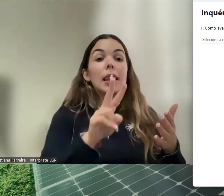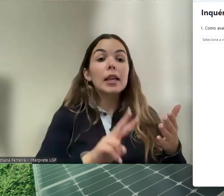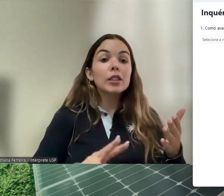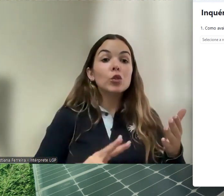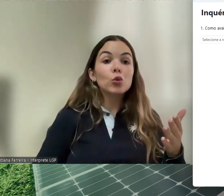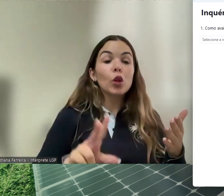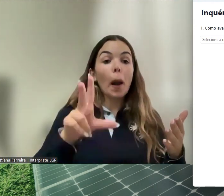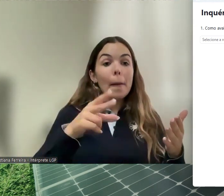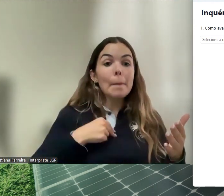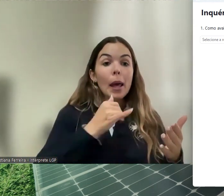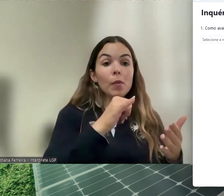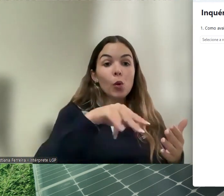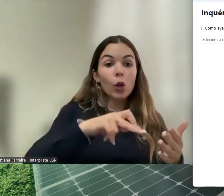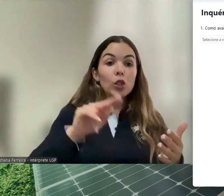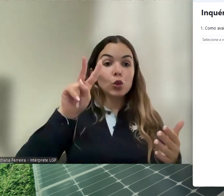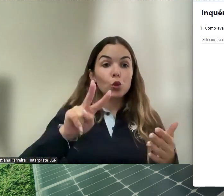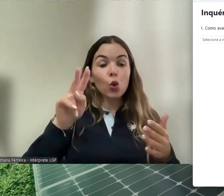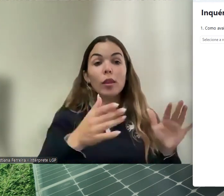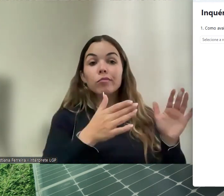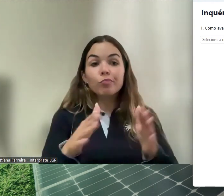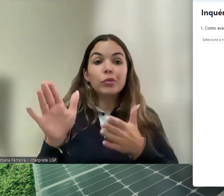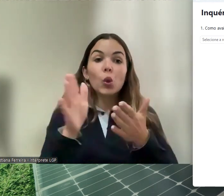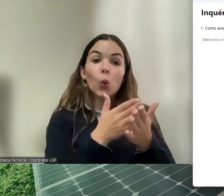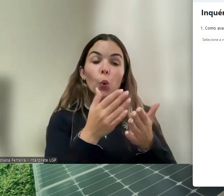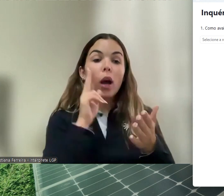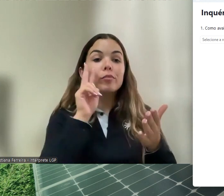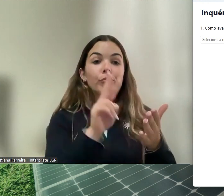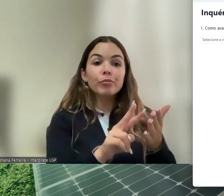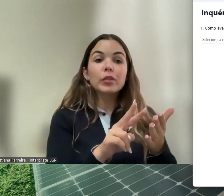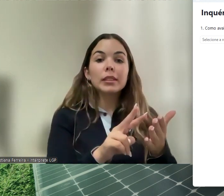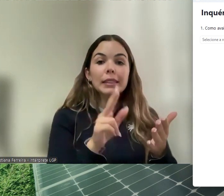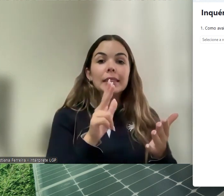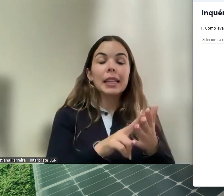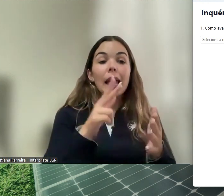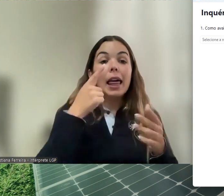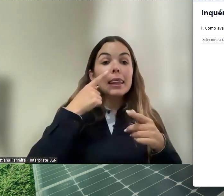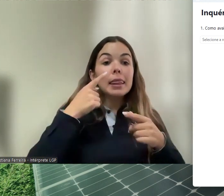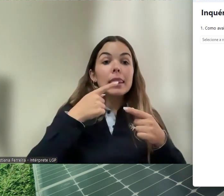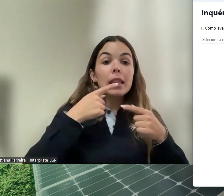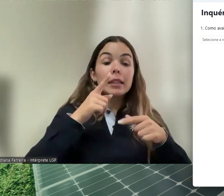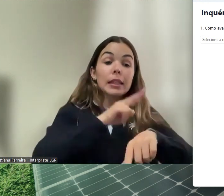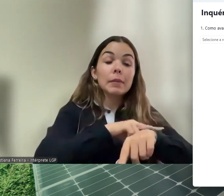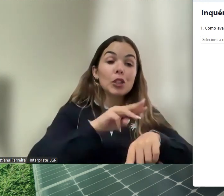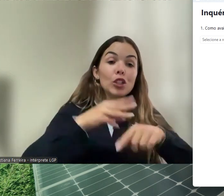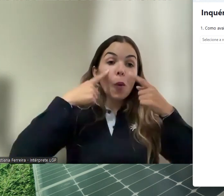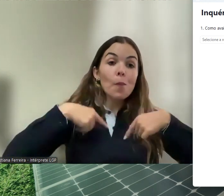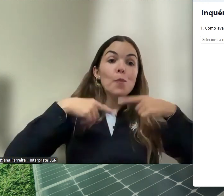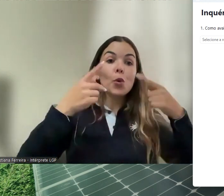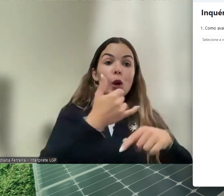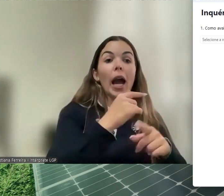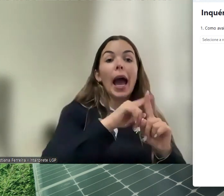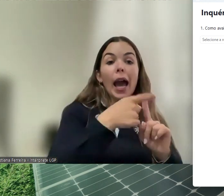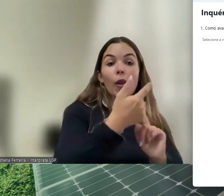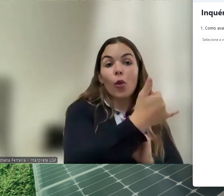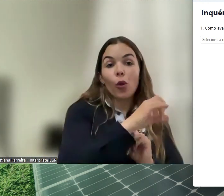sua segunda edição, reconhecida como o mais notável estudo de investigação sobre a administração pública em 2023. Falamos